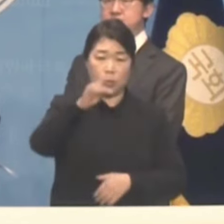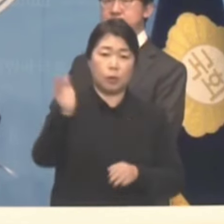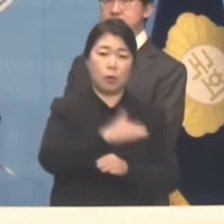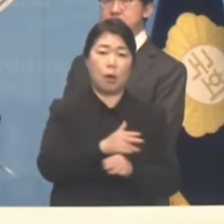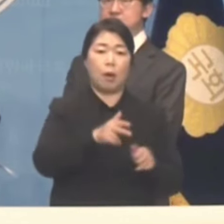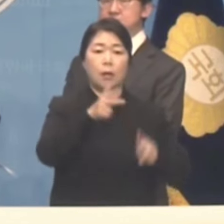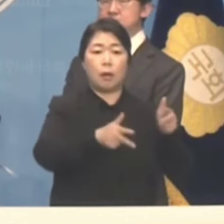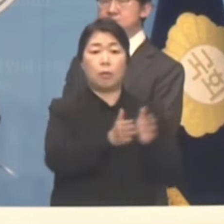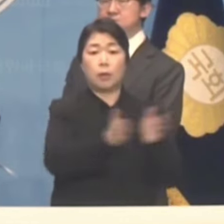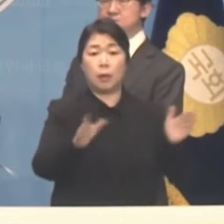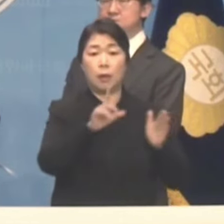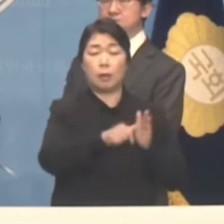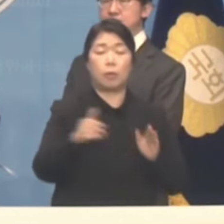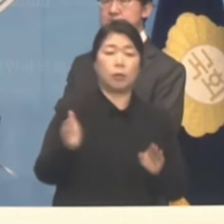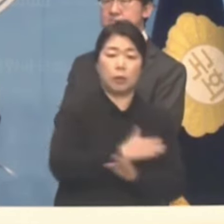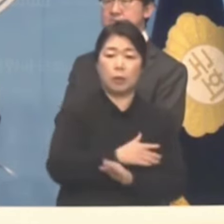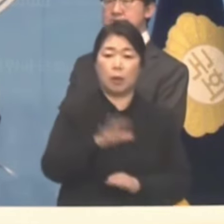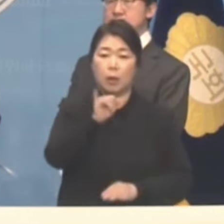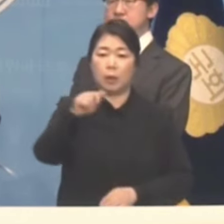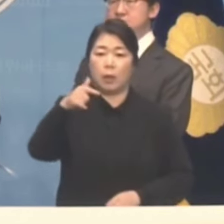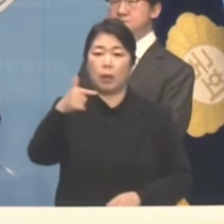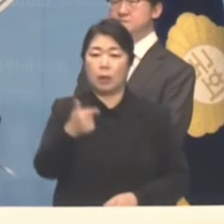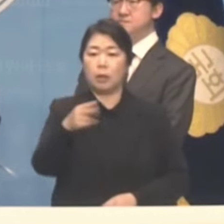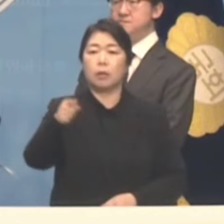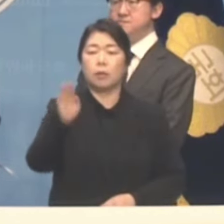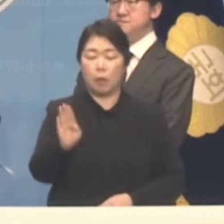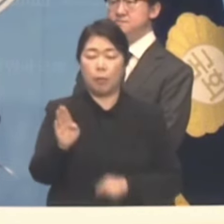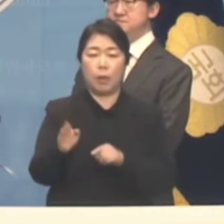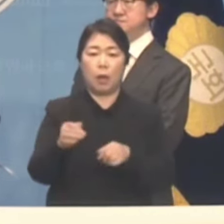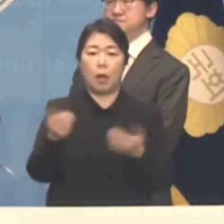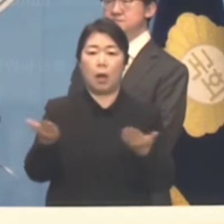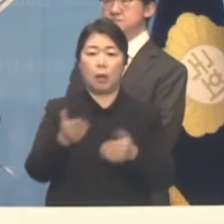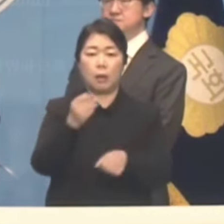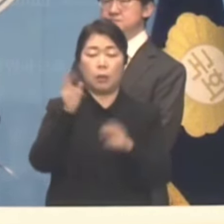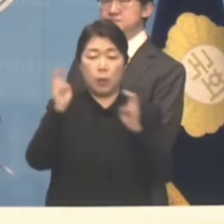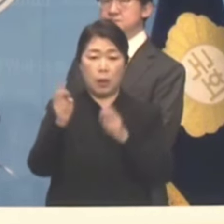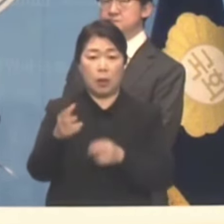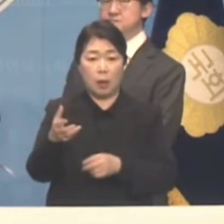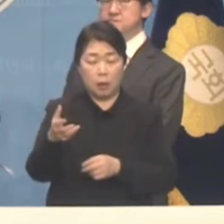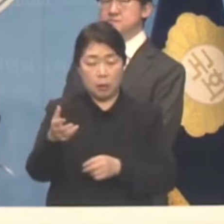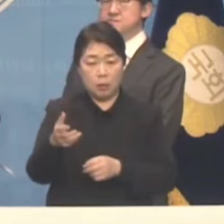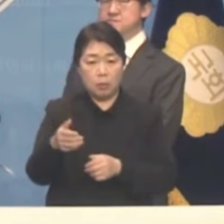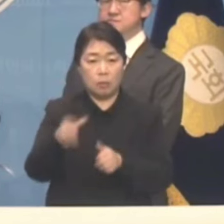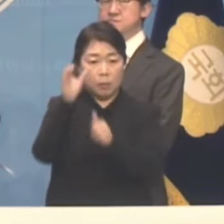때도 어 인사병 하는 거니까 신경 써 주라는 이야기까지 했었습니다